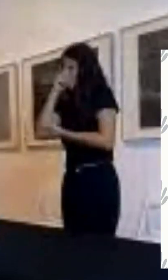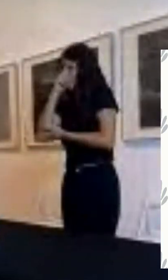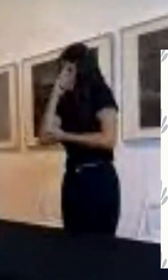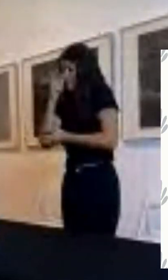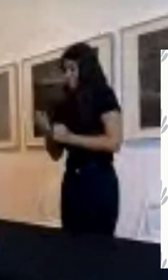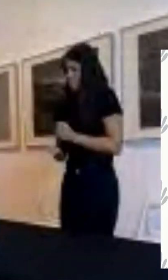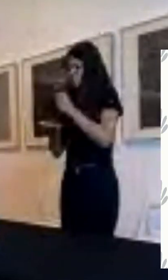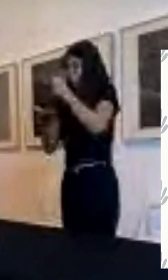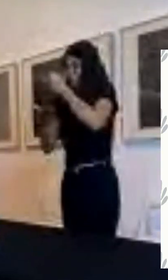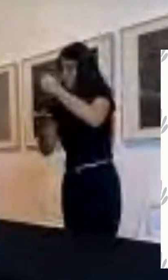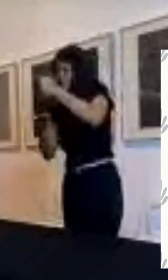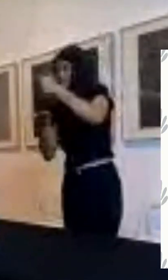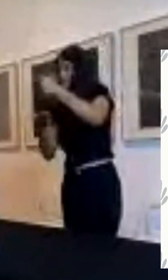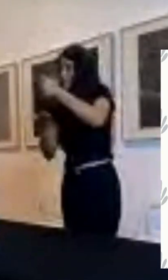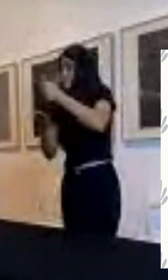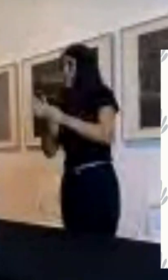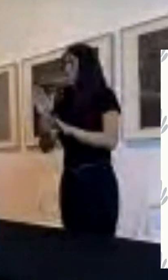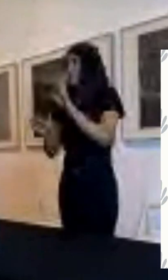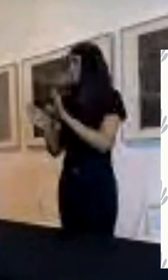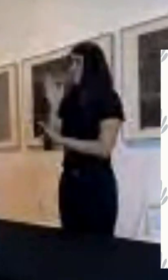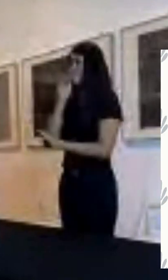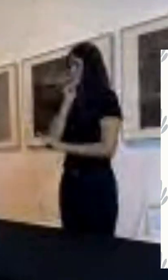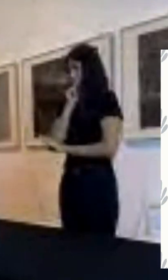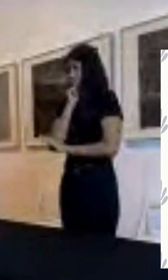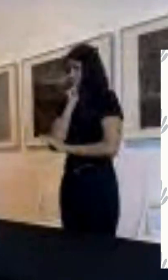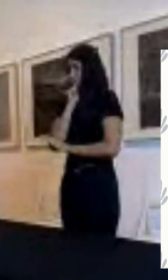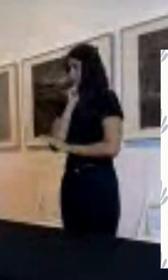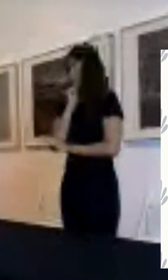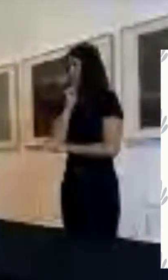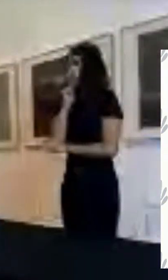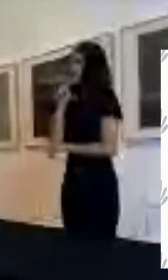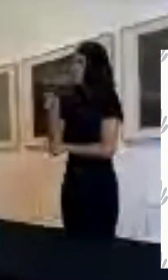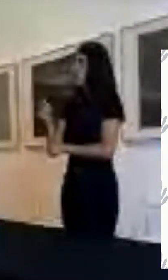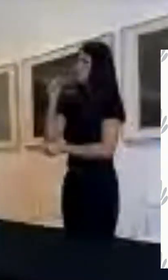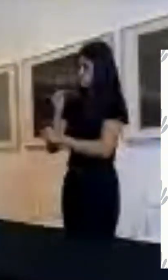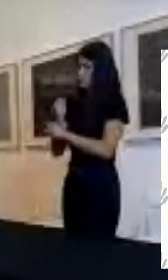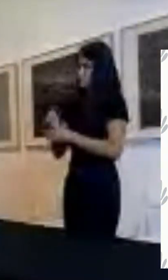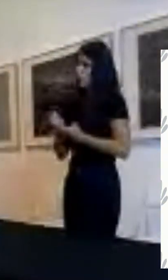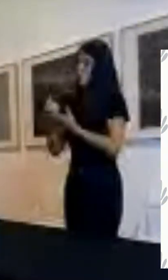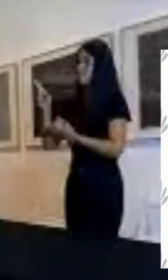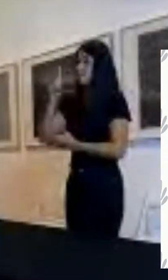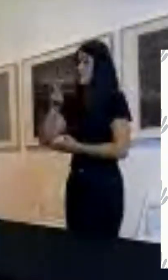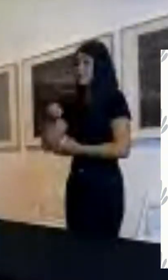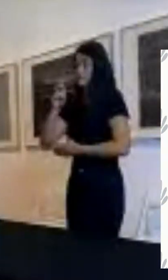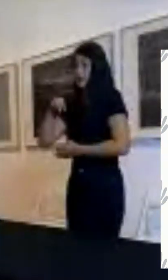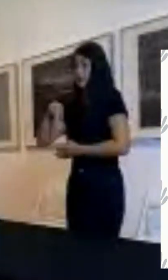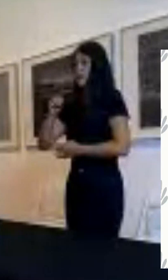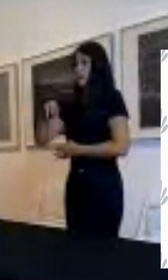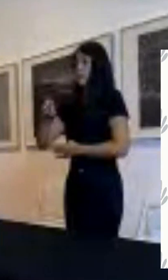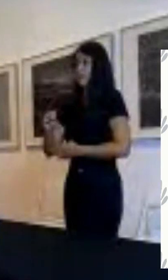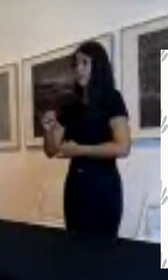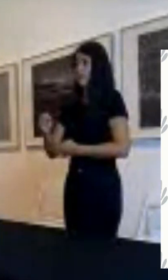estén presentes todo el tiempo, no siempre lo están, pero sí hay un trabajo colaborativo. Senama se encargó de